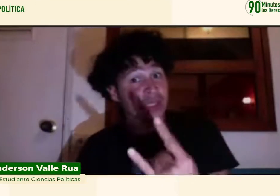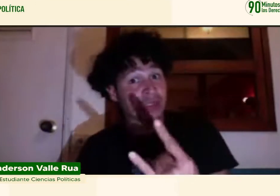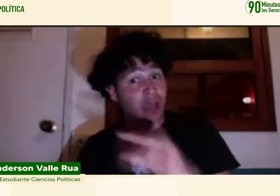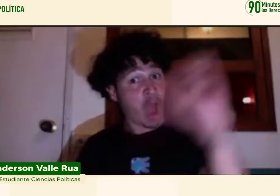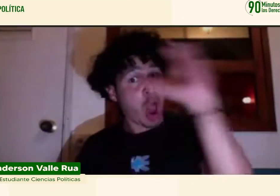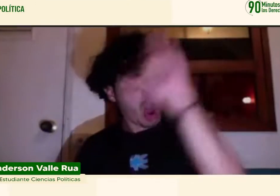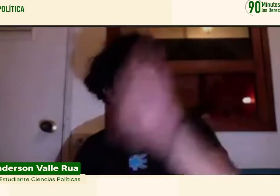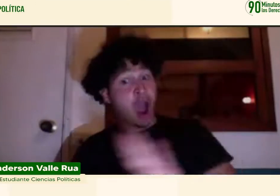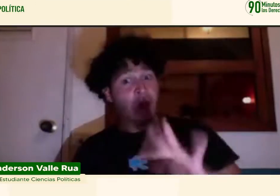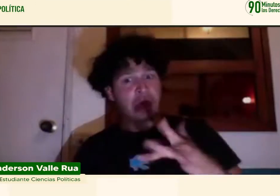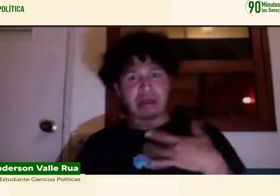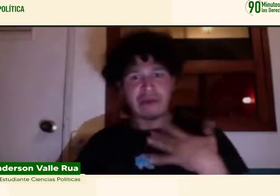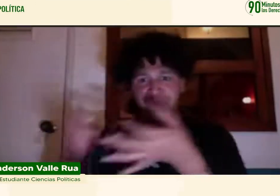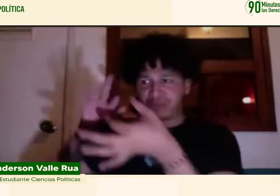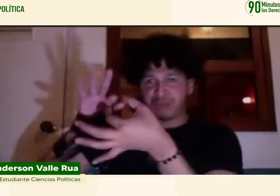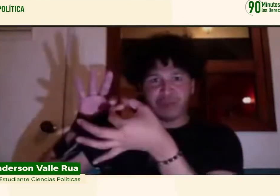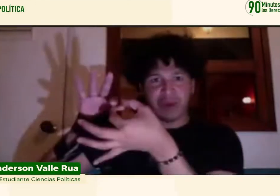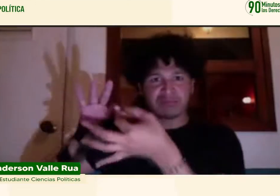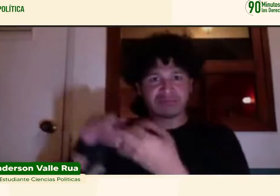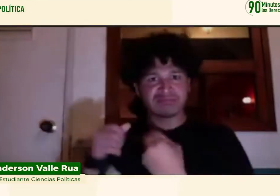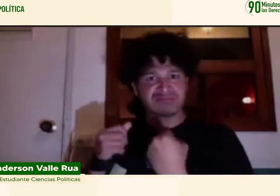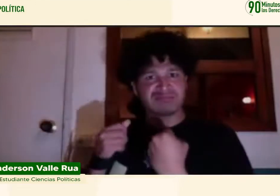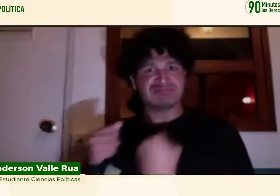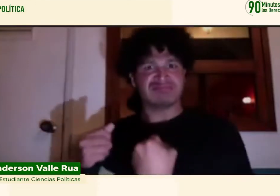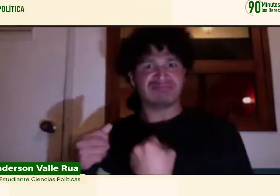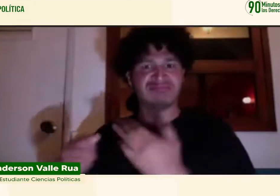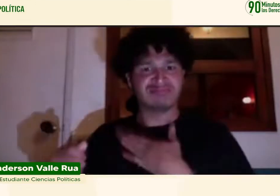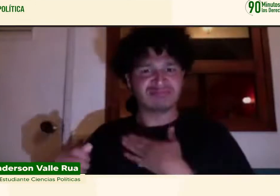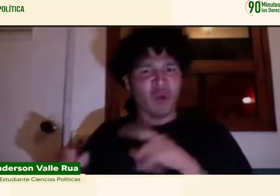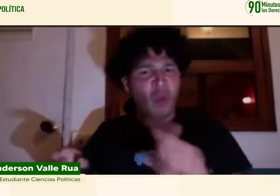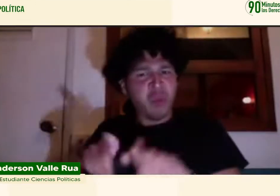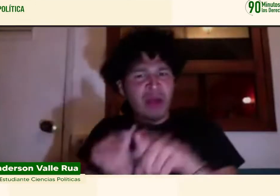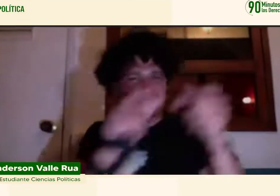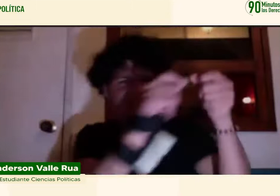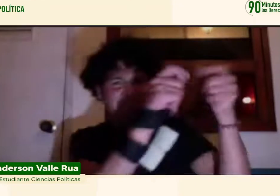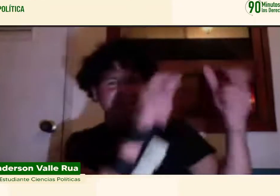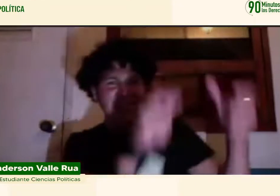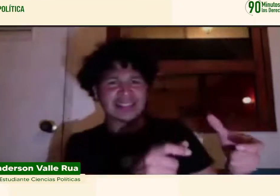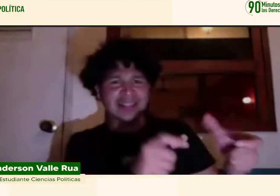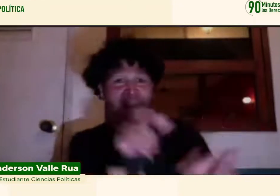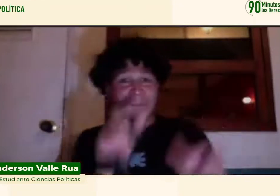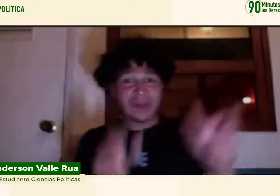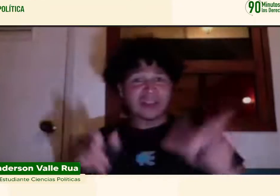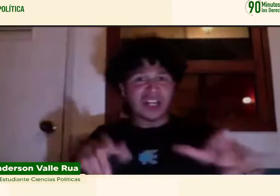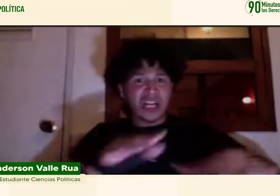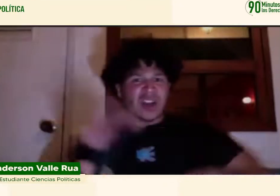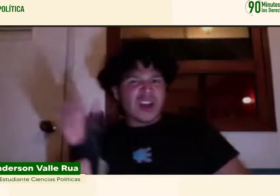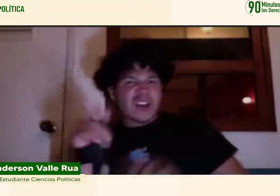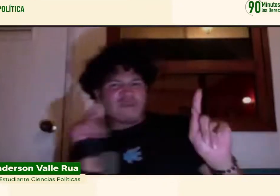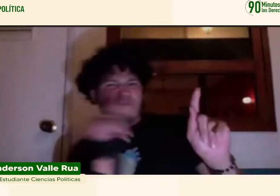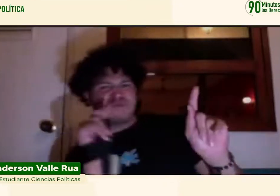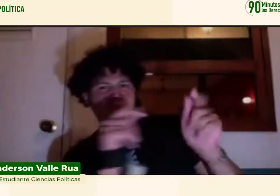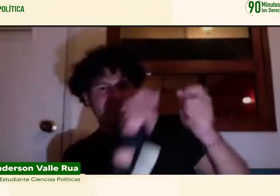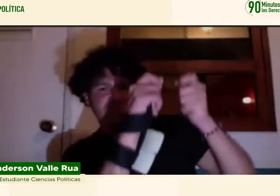en oposición a este tipo de acciones y también eso como deja analizar el nivel de